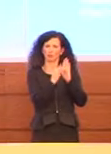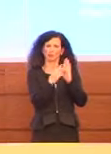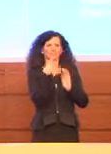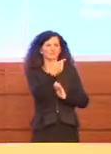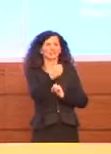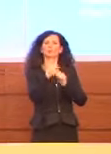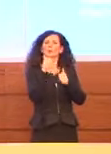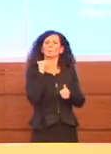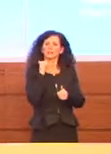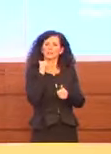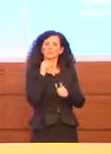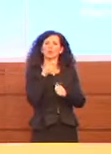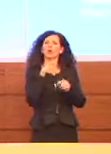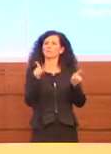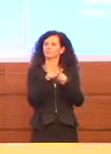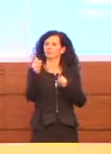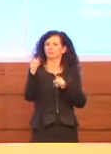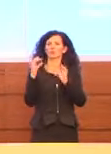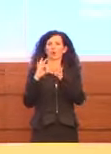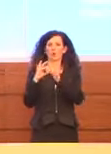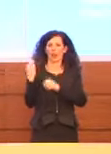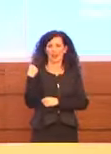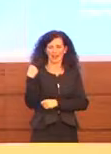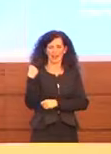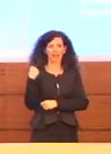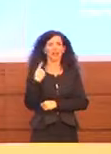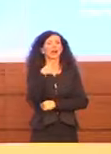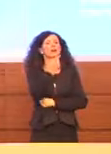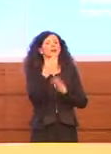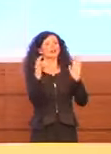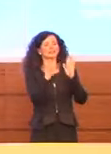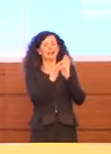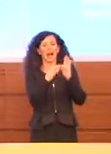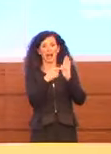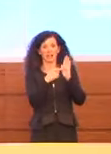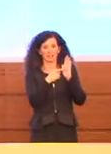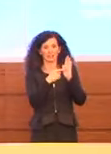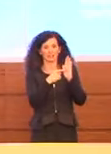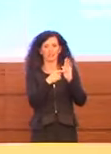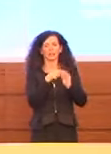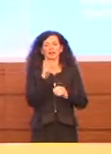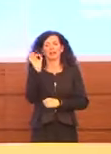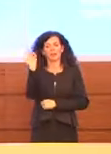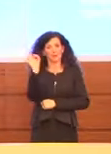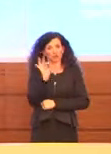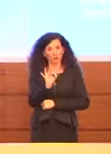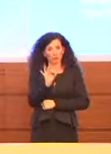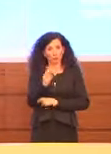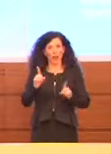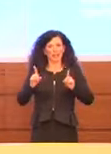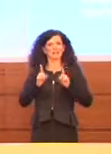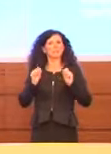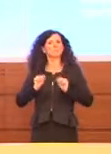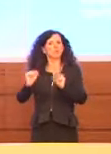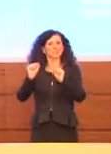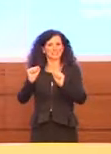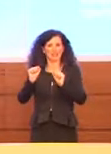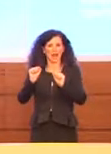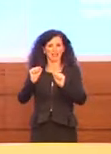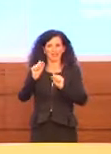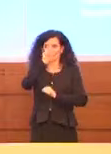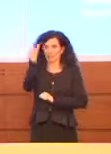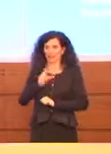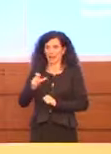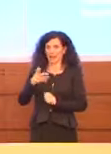con la domanda della sua collega che in teoria una maggiore percentuale di immunizzati sul territorio rende